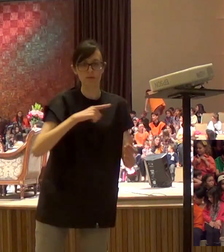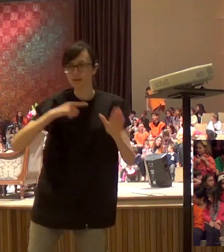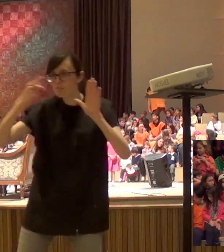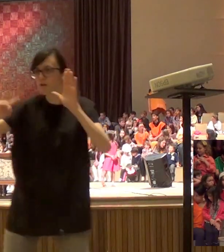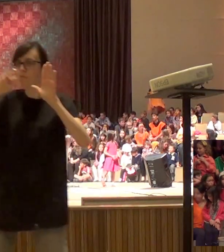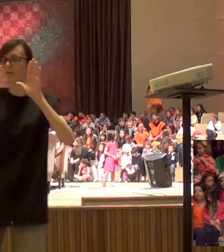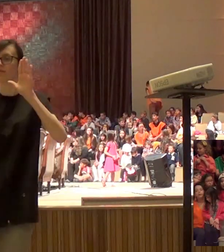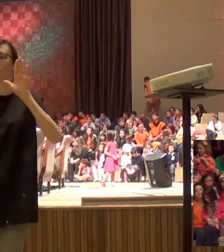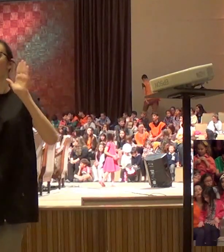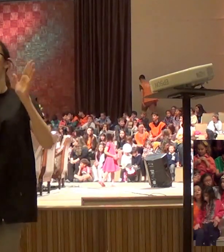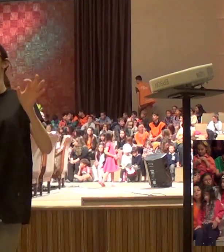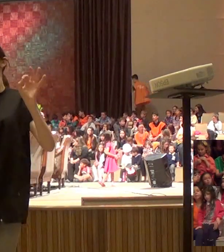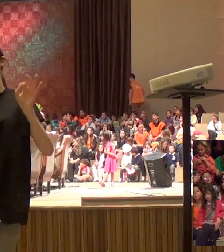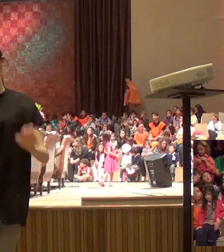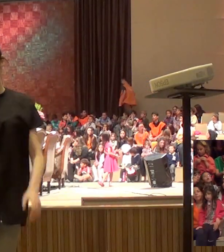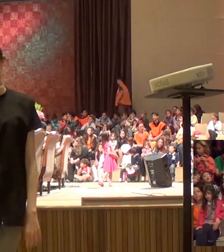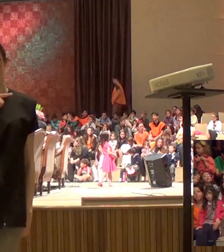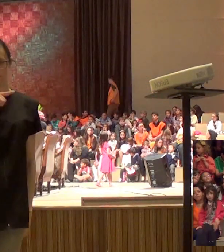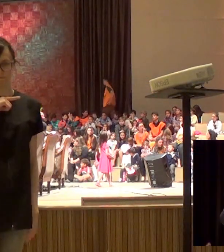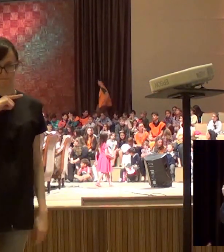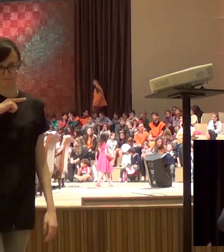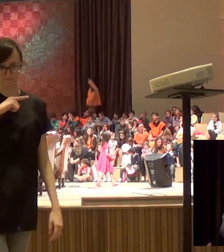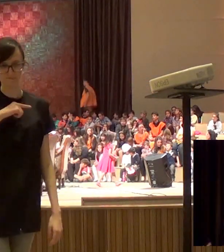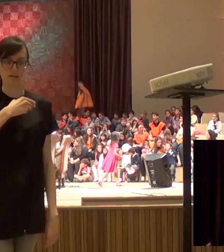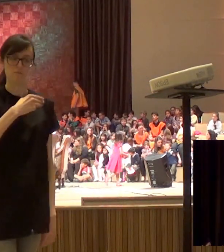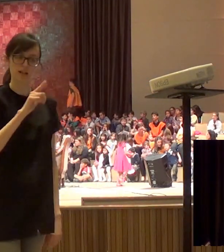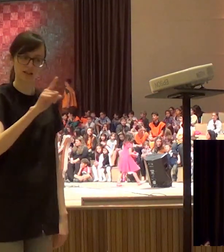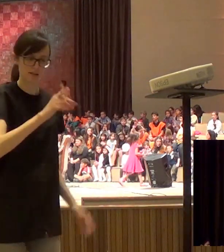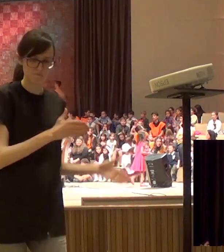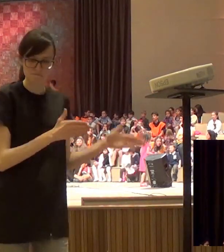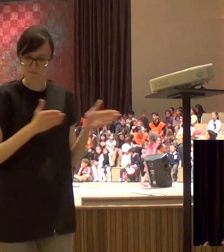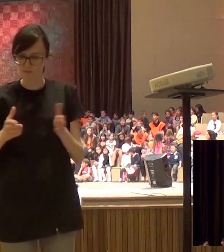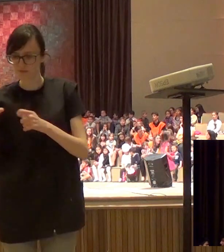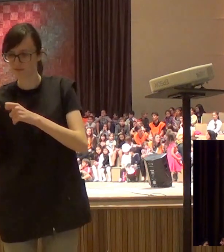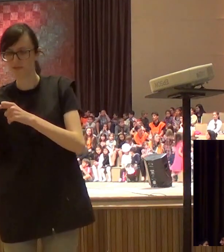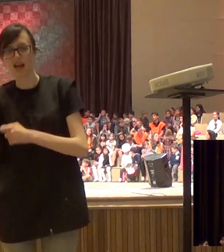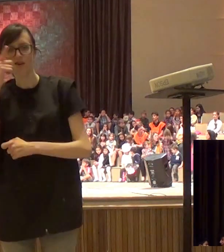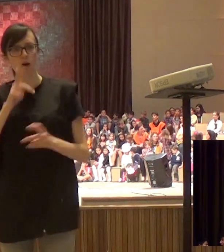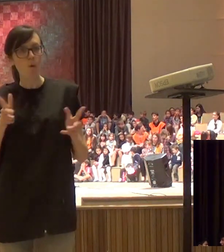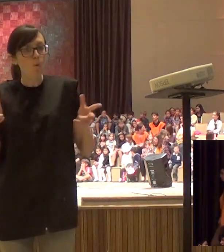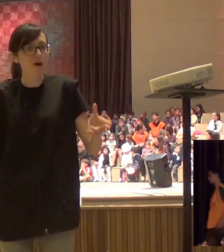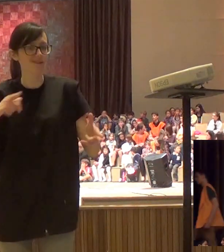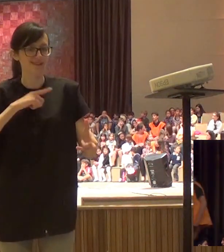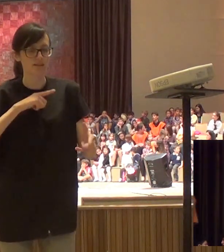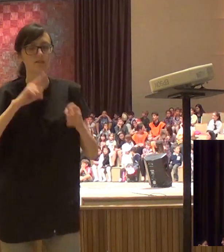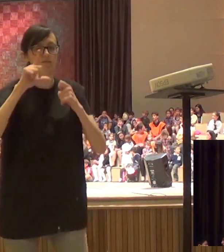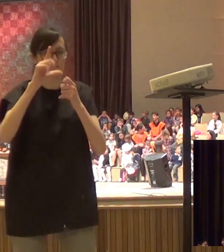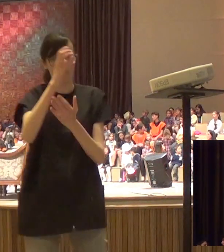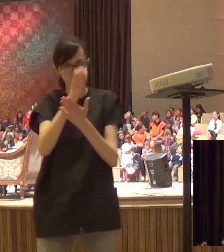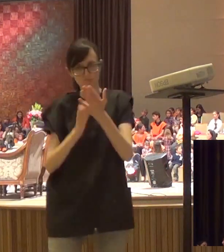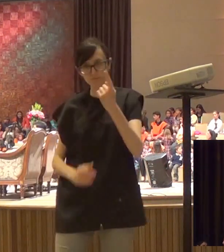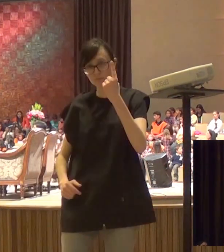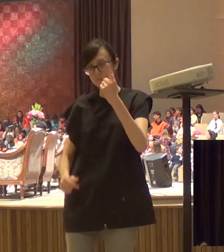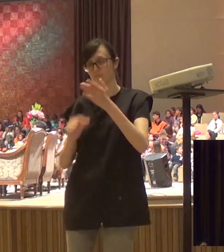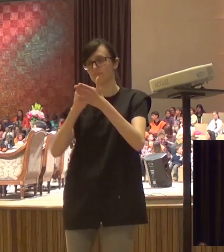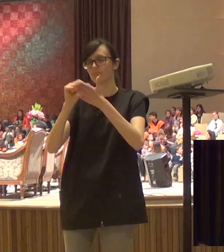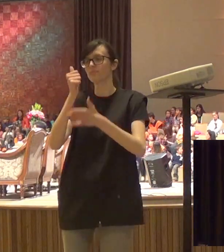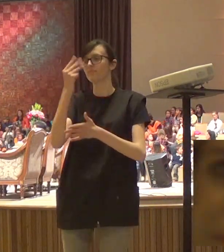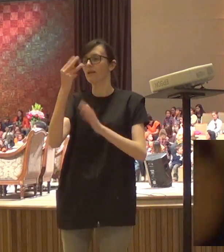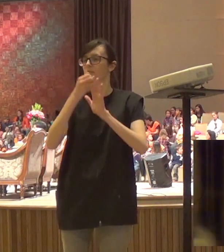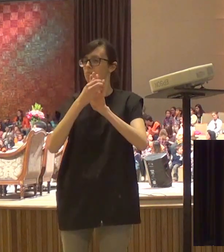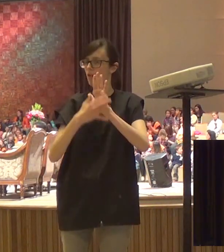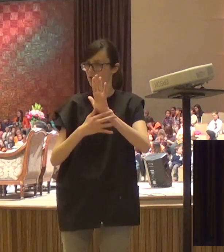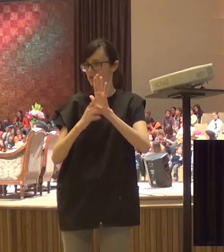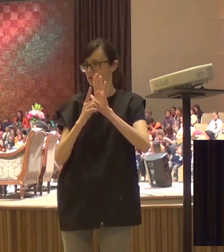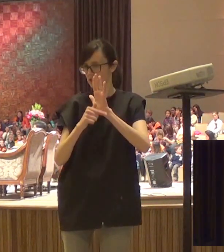ver o cumprimento dessa palavra, o cumprimento dessa profecia de Malaquias no capítulo 4. Então abre lá,